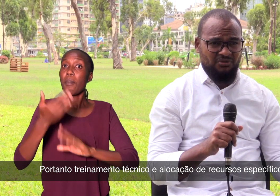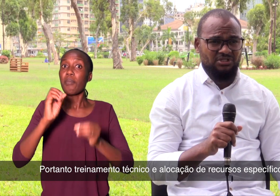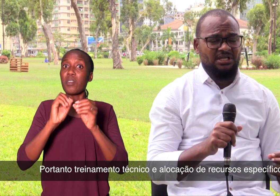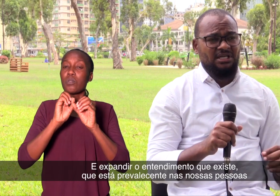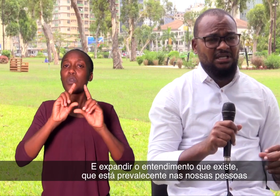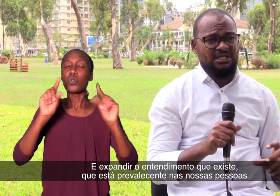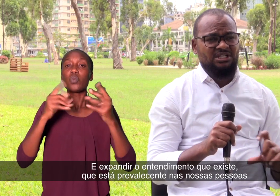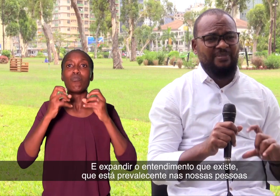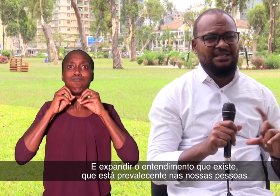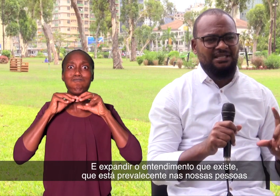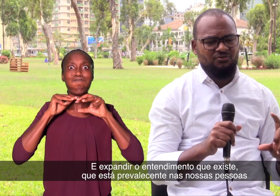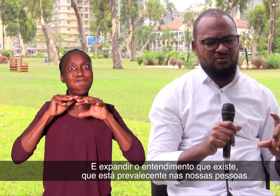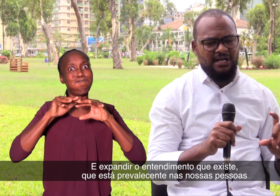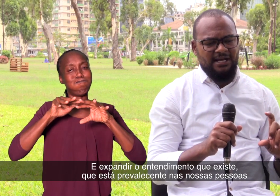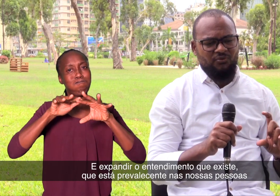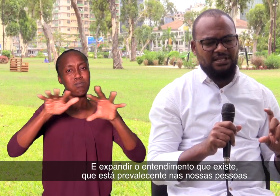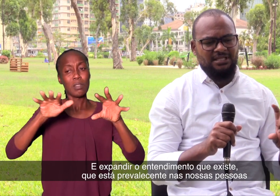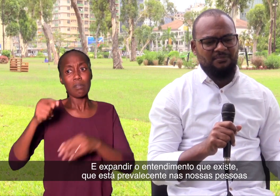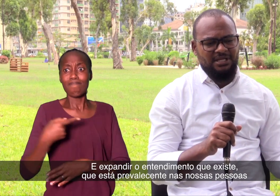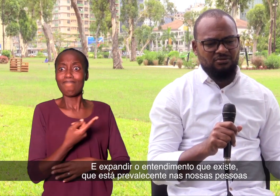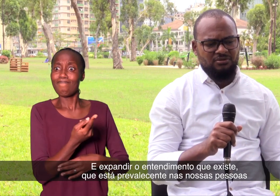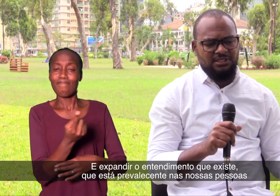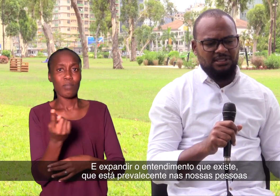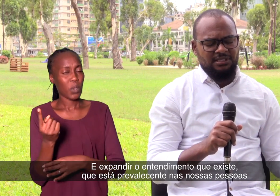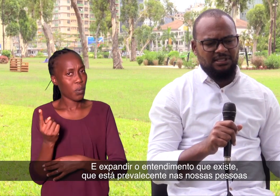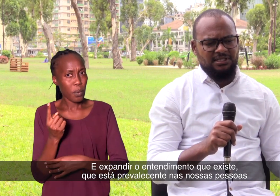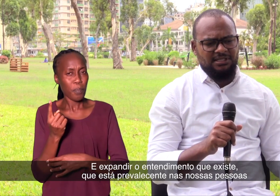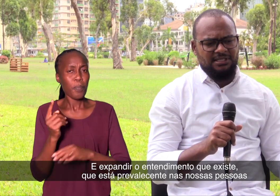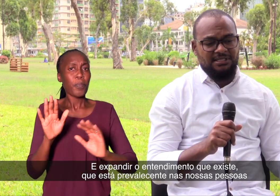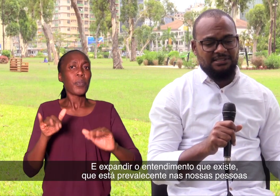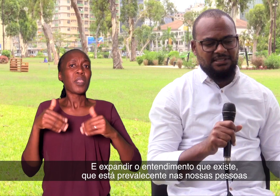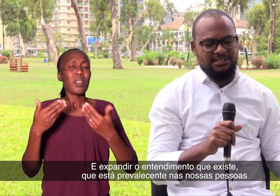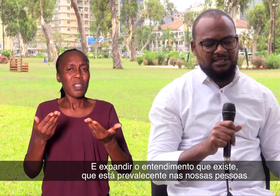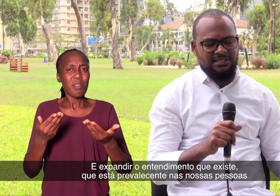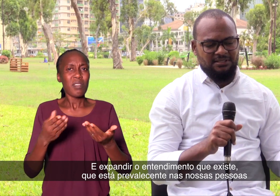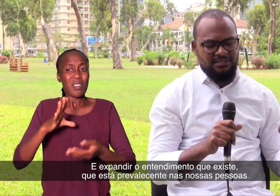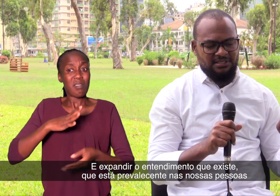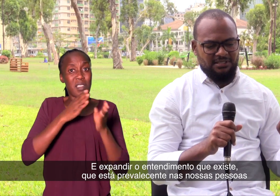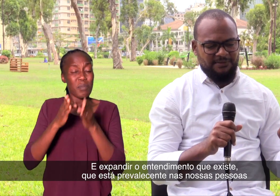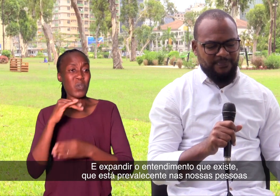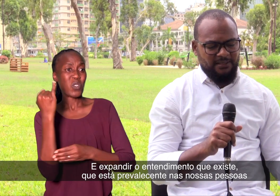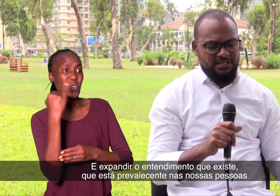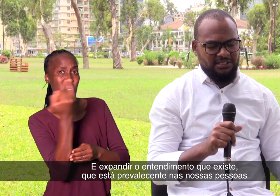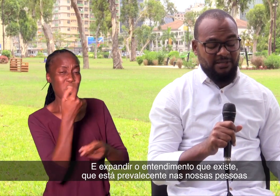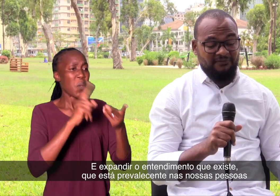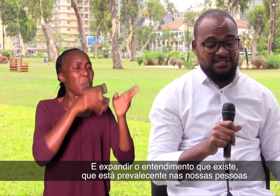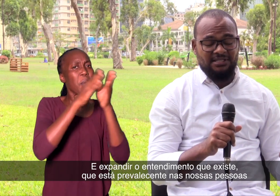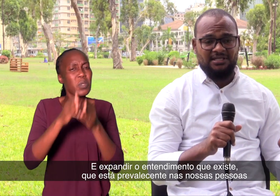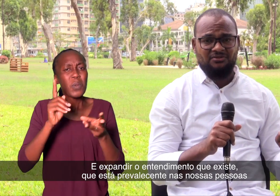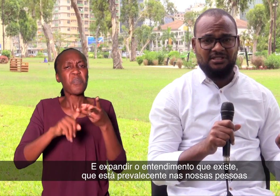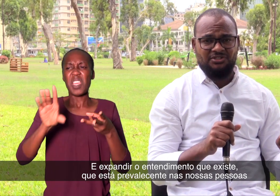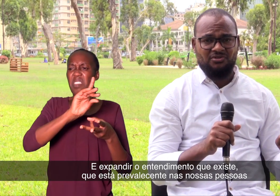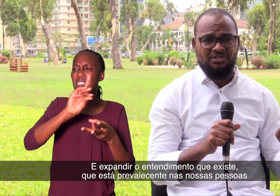específicos e expandir o entendimento que está